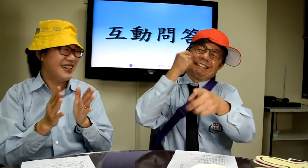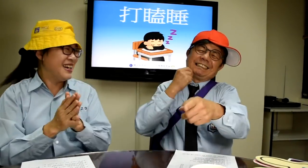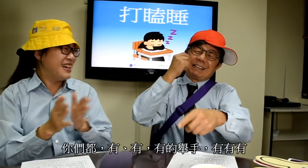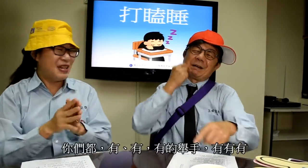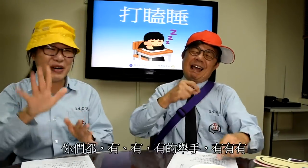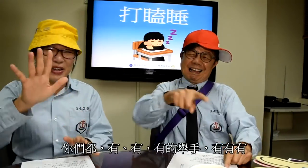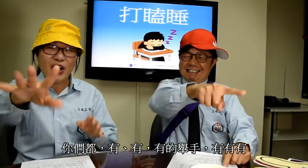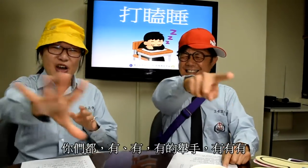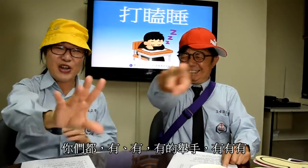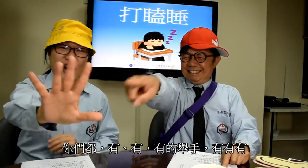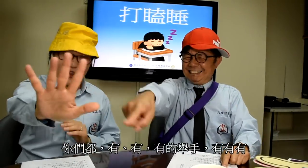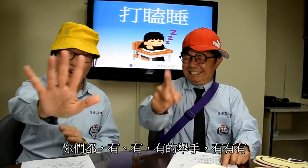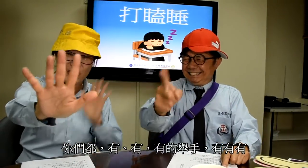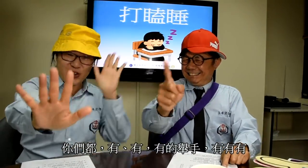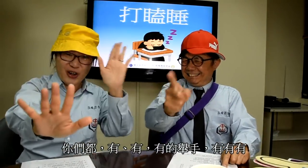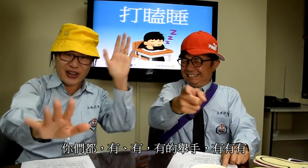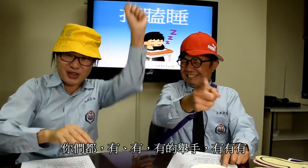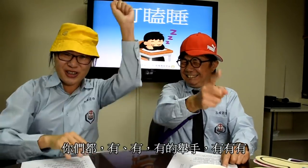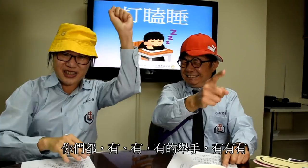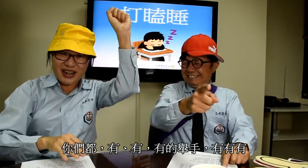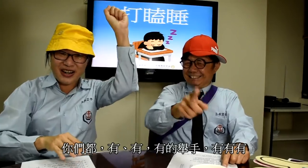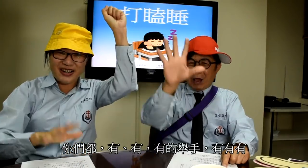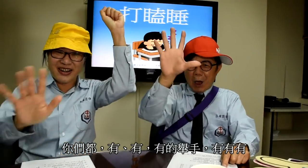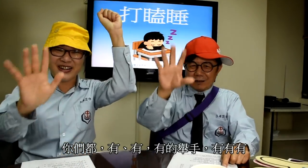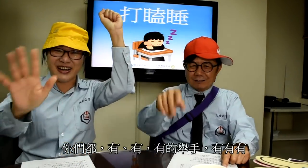你们都有的举手，